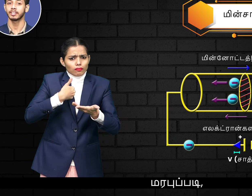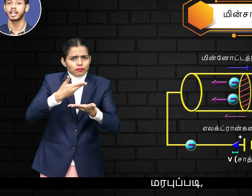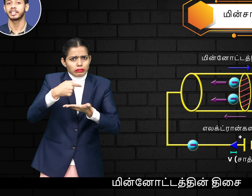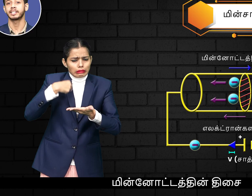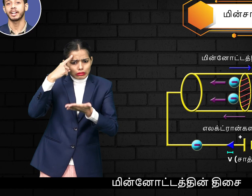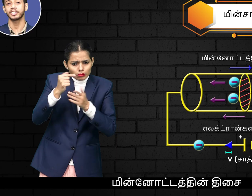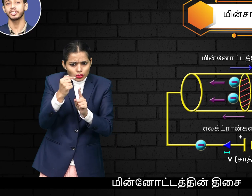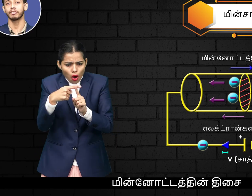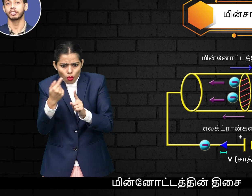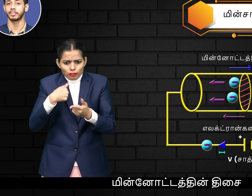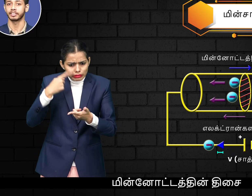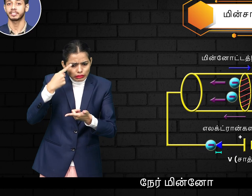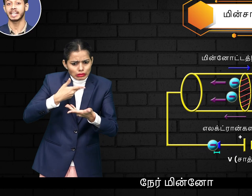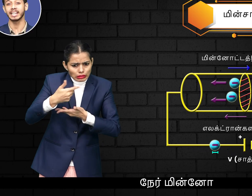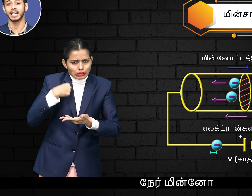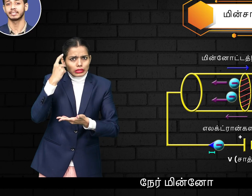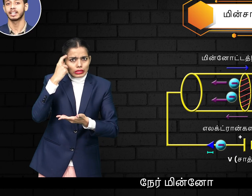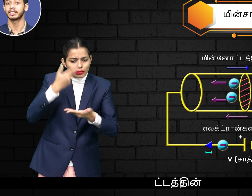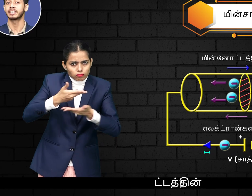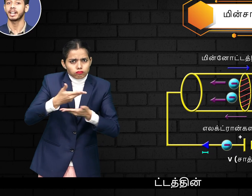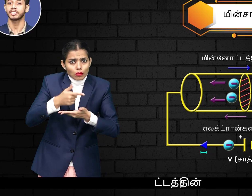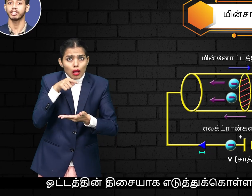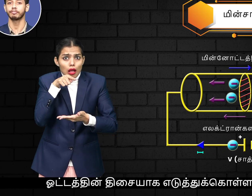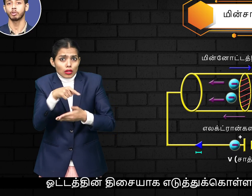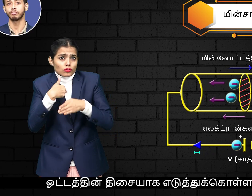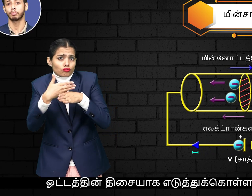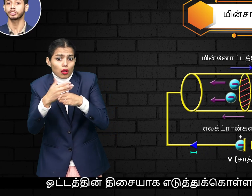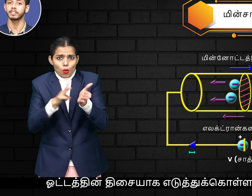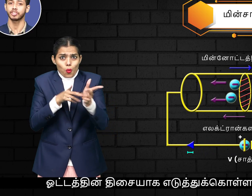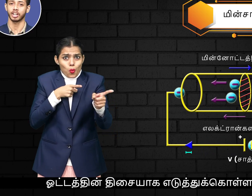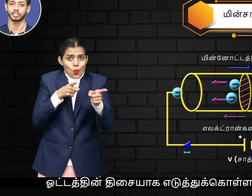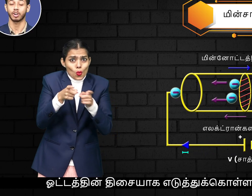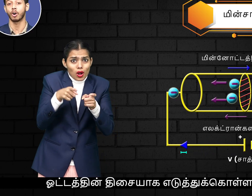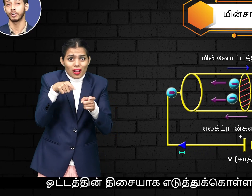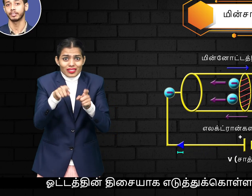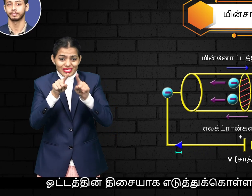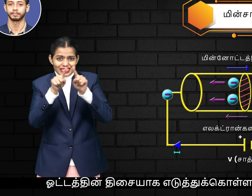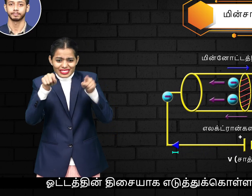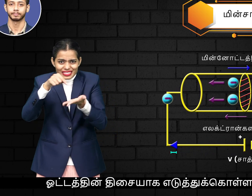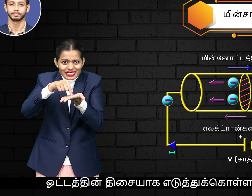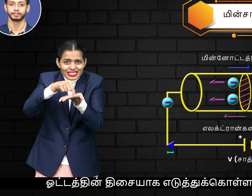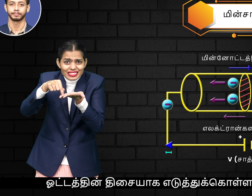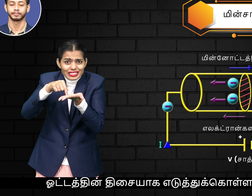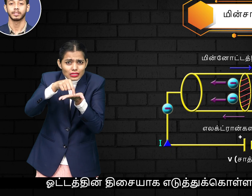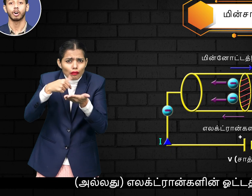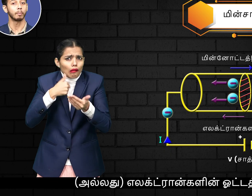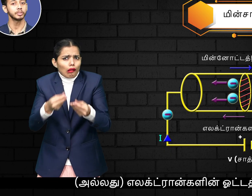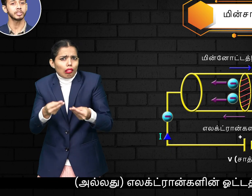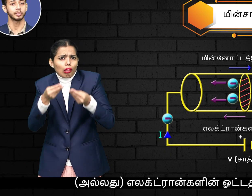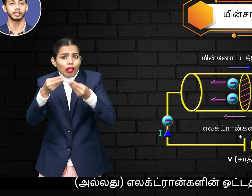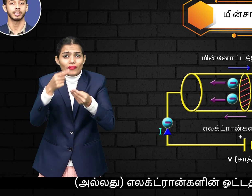மரபுப்படி மின்னோட்டத்தின் திசை நேர் மின்னோட்டத்தின் ஓட்டத்தின் திசையாக எடுத்துக்கொள்ளப்படுகிறது,